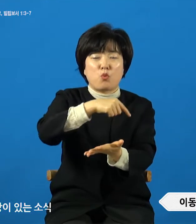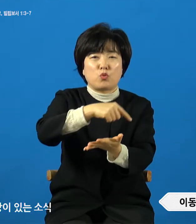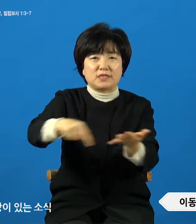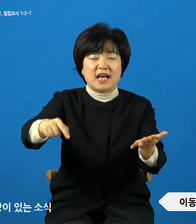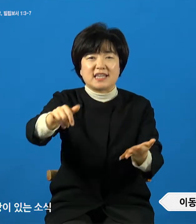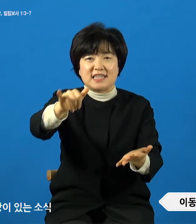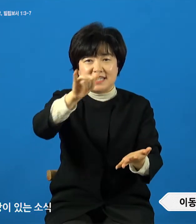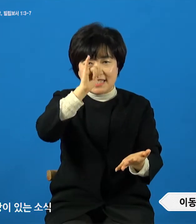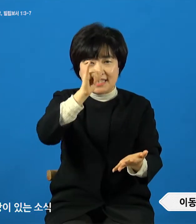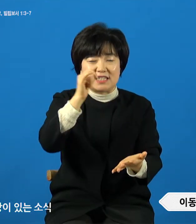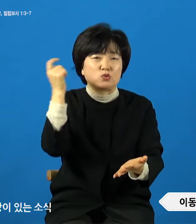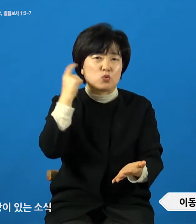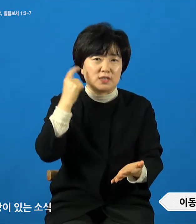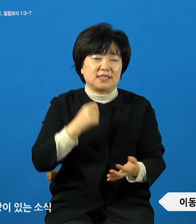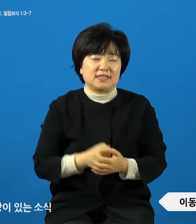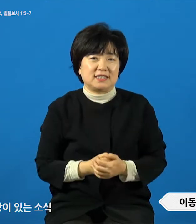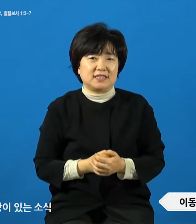소식입니다.